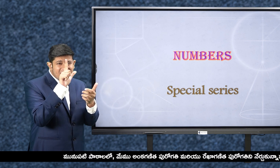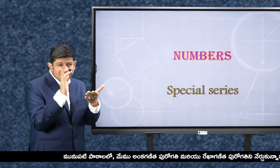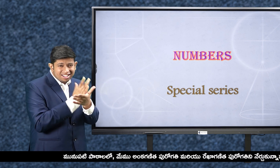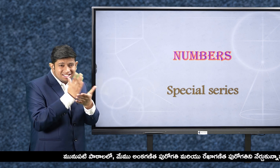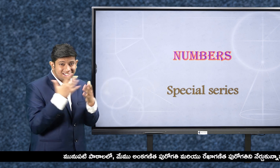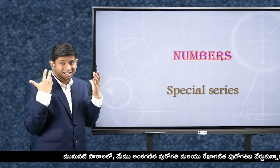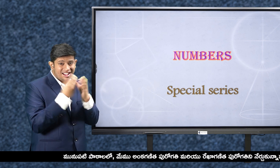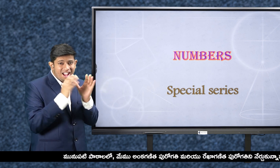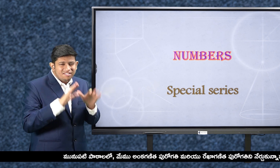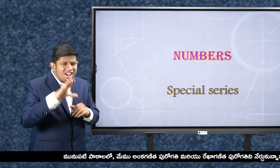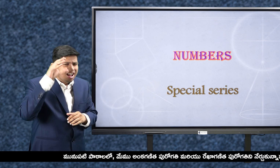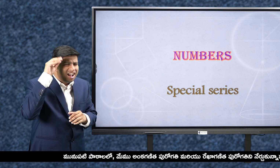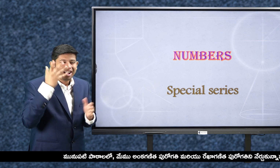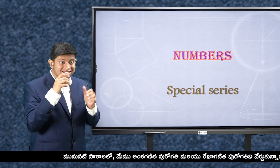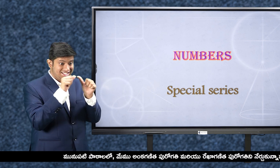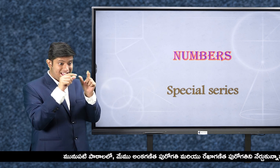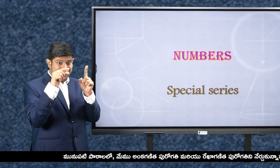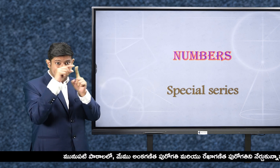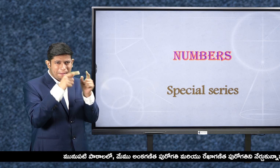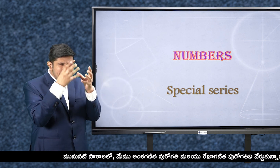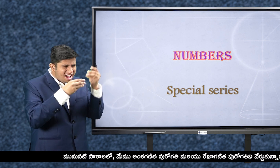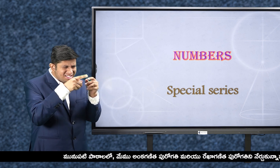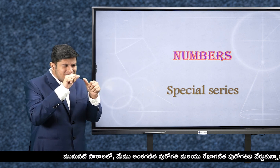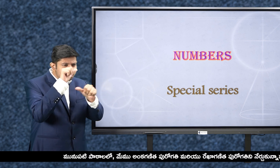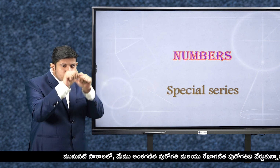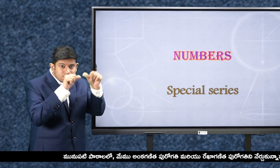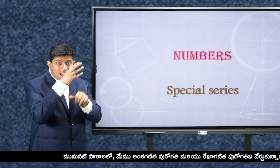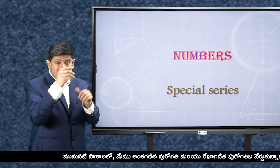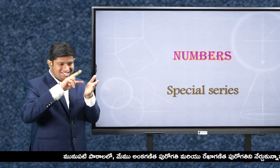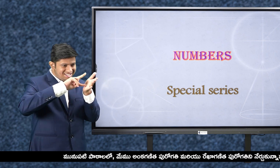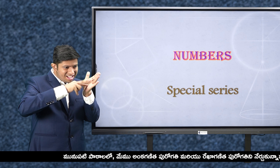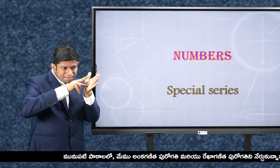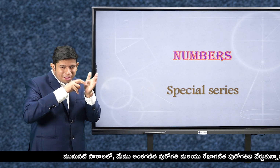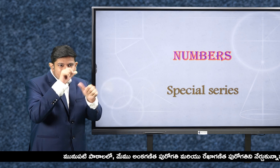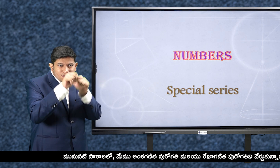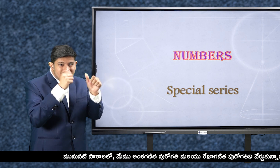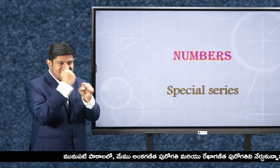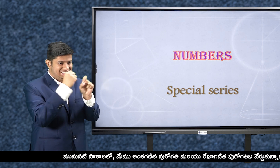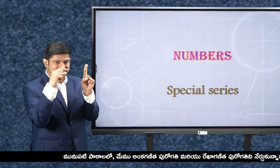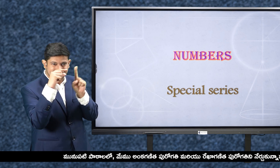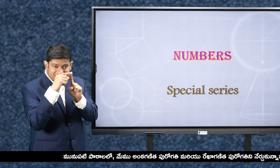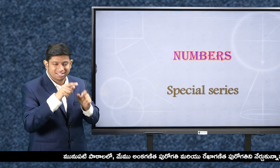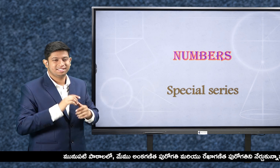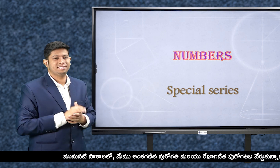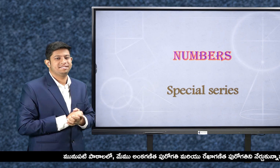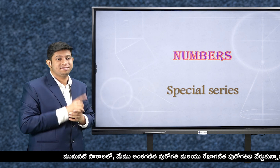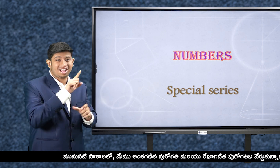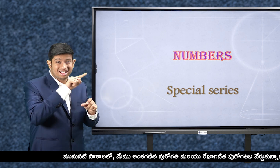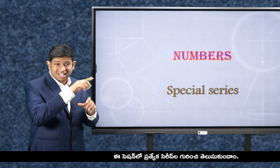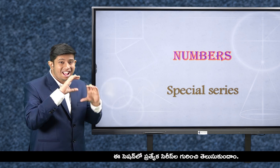మునుపటి పాఠాలలో మనం అంకగణిత పురోగతి మరియు రేఖాగణిత పురోగతిని నేర్చుకున్నాము. ఈ